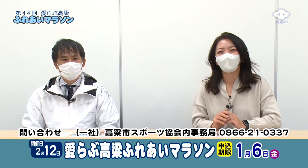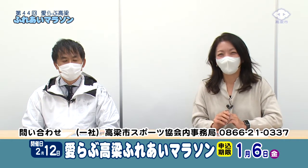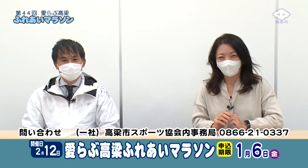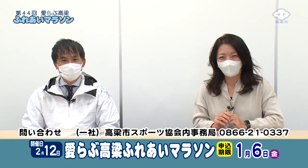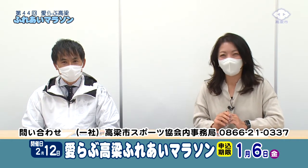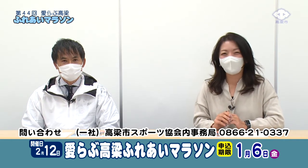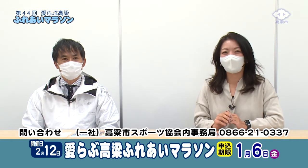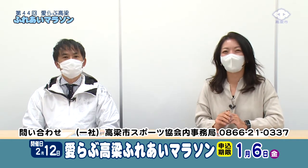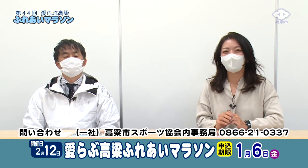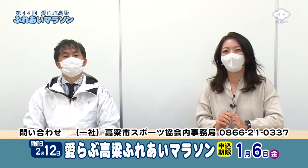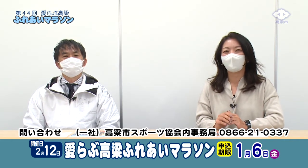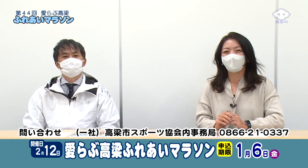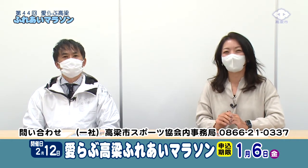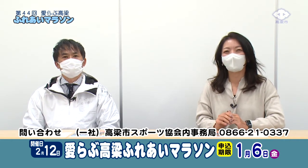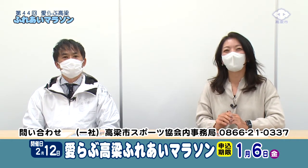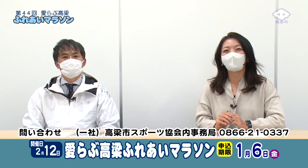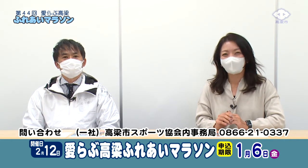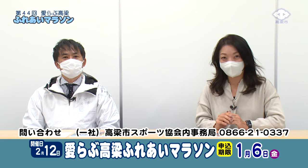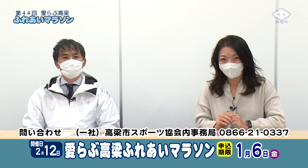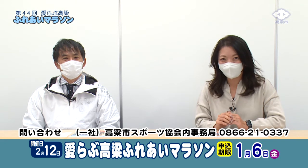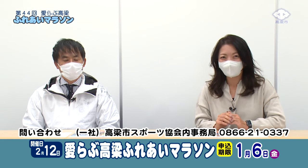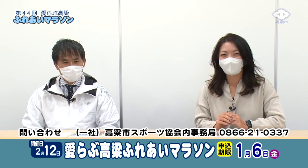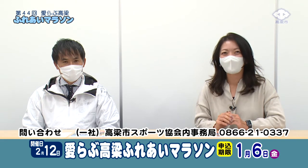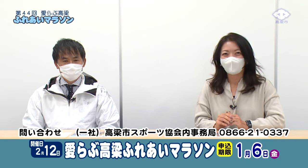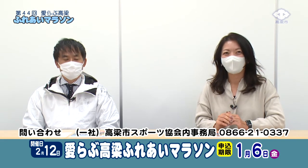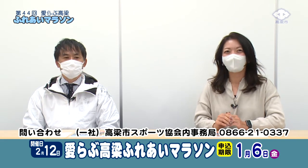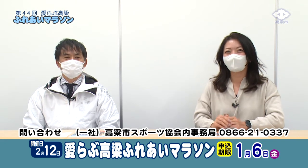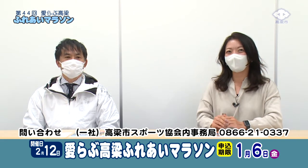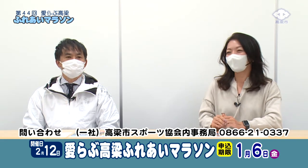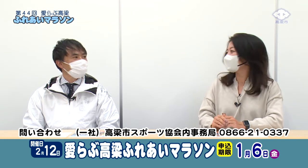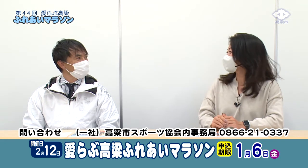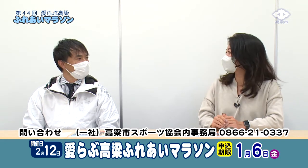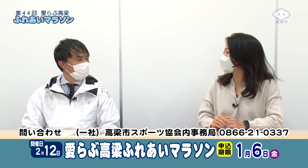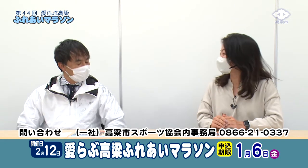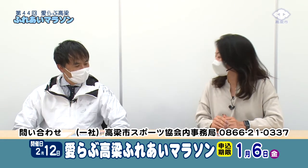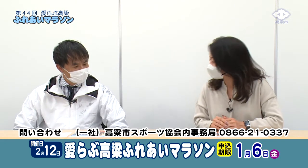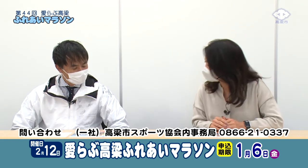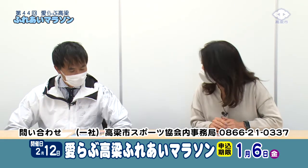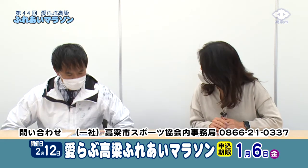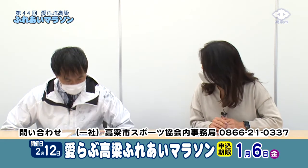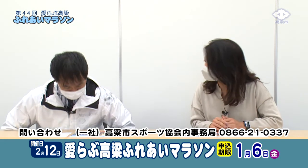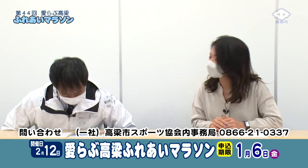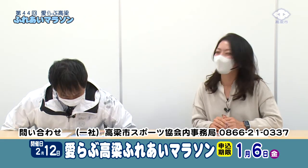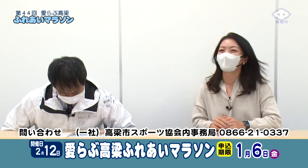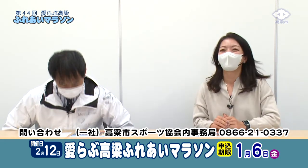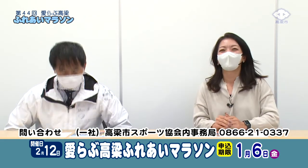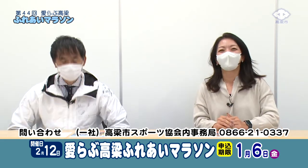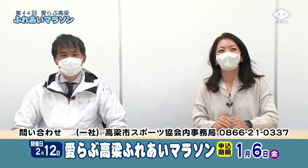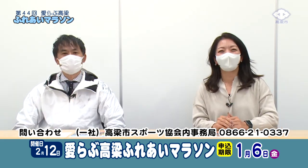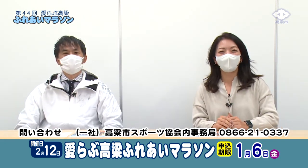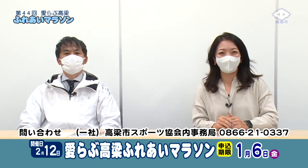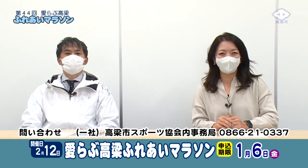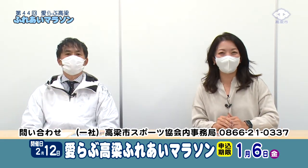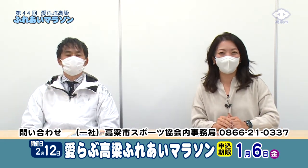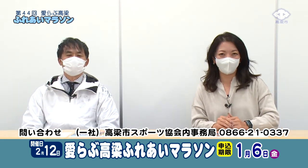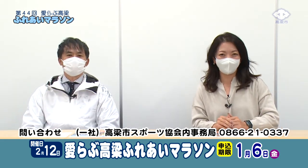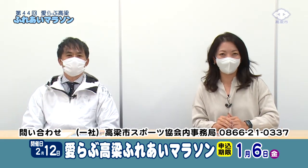一 番だと思います。はい、皆さんのご参加をお待ちしております。 はい、 井浦さん、どうもありがとうございました。 はい、ありがとうございました。 それでは失礼します。